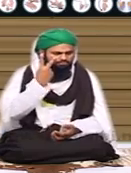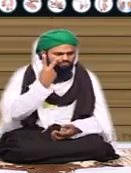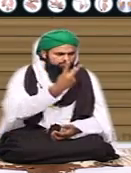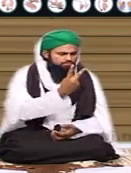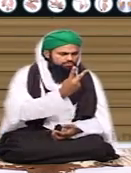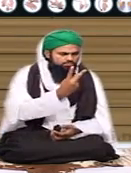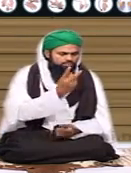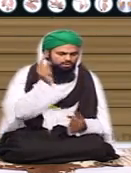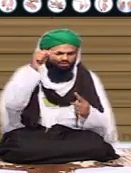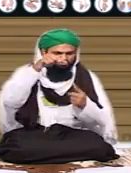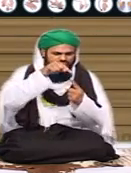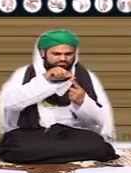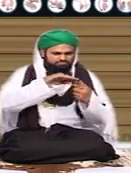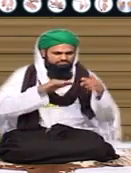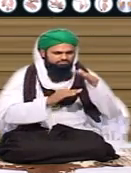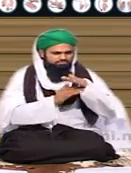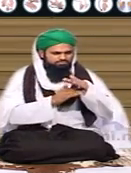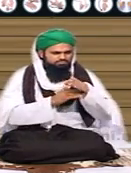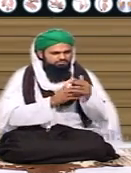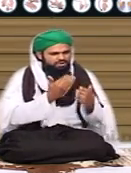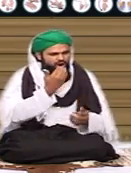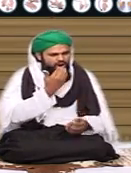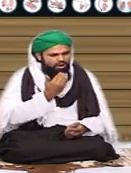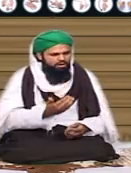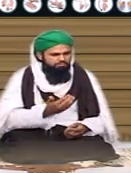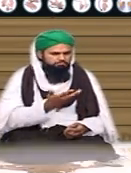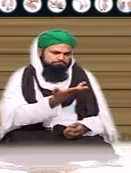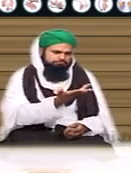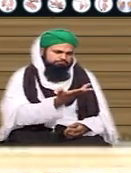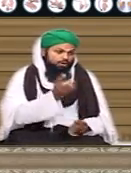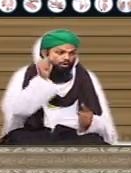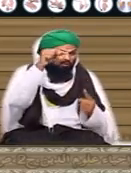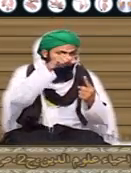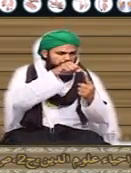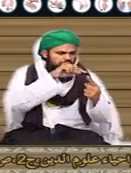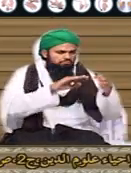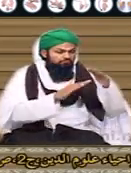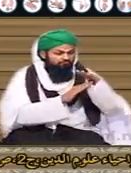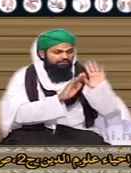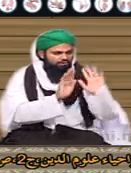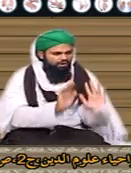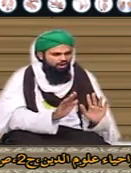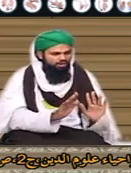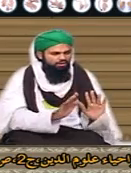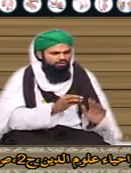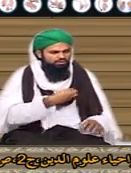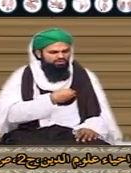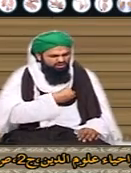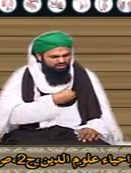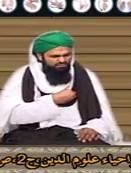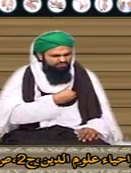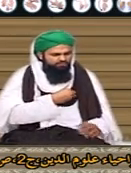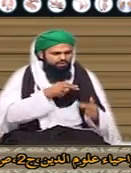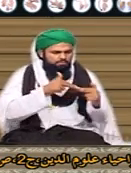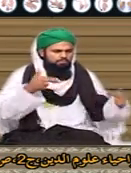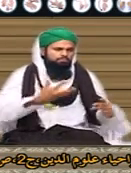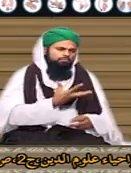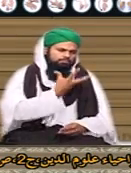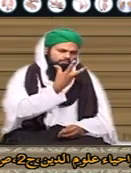سر پہ اٹھا کر جا رہے ہیں۔ تو حضرت اوزاعی کو طرف آیا کہ اتنے بڑے ولی اللہ ہیں، بزرگ ہیں، آپ کو مشورہ دیا کہ